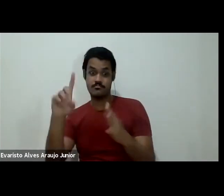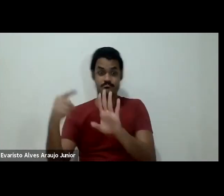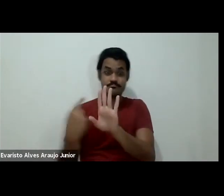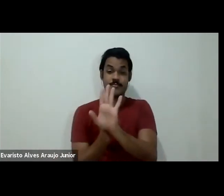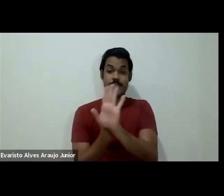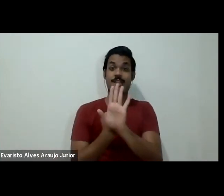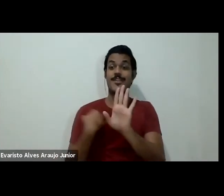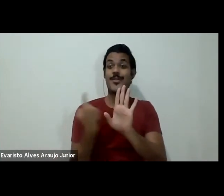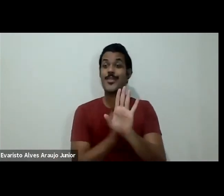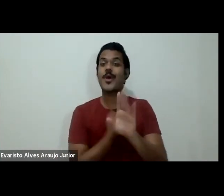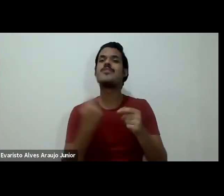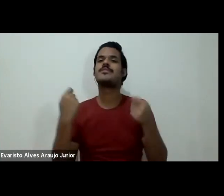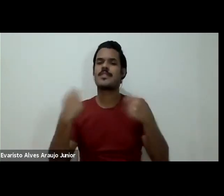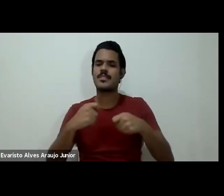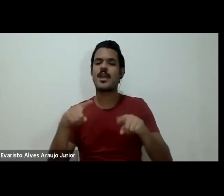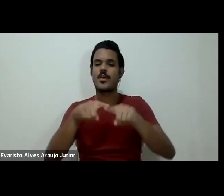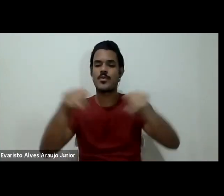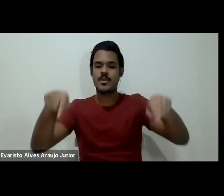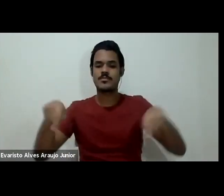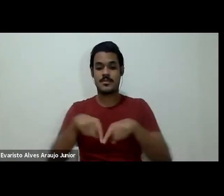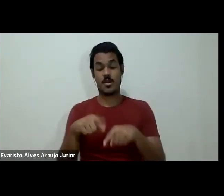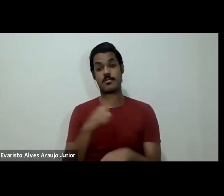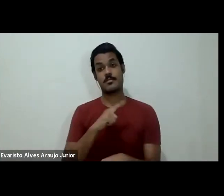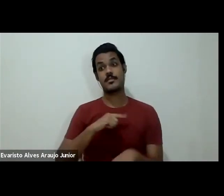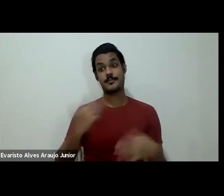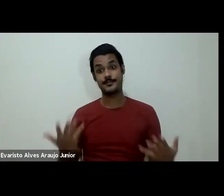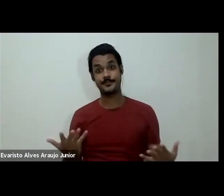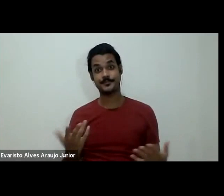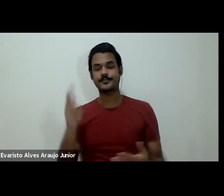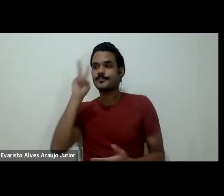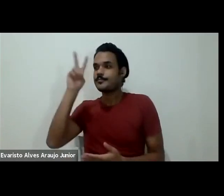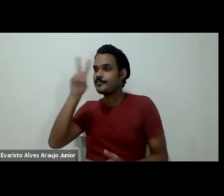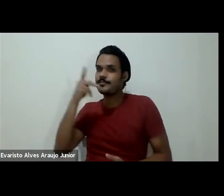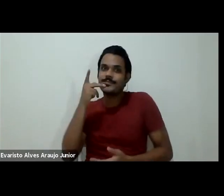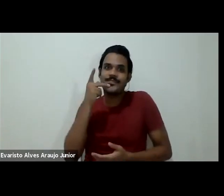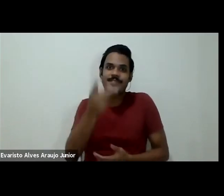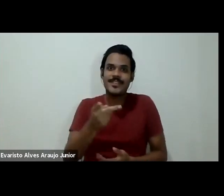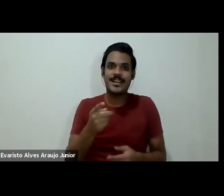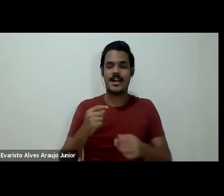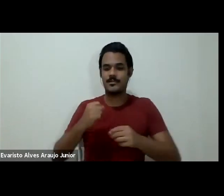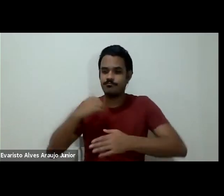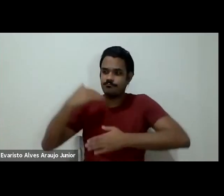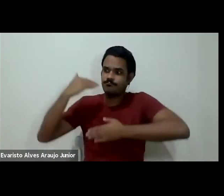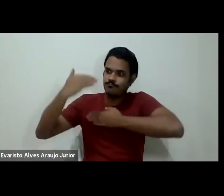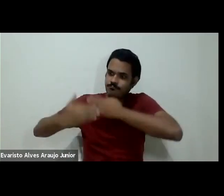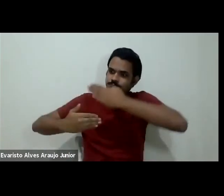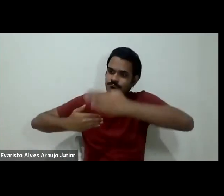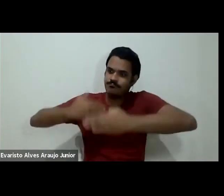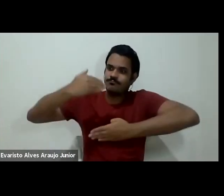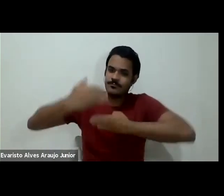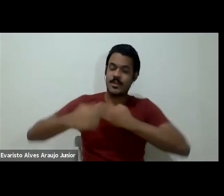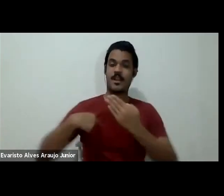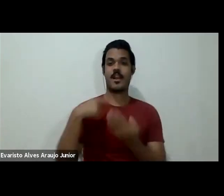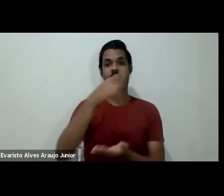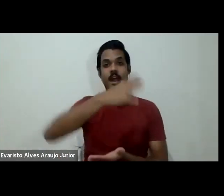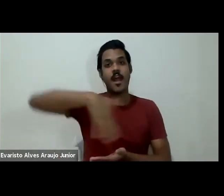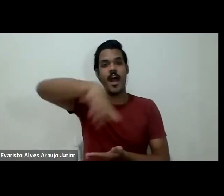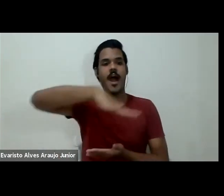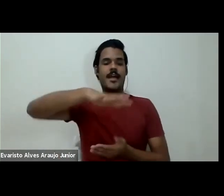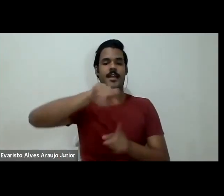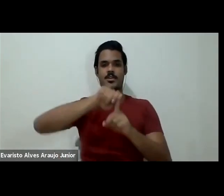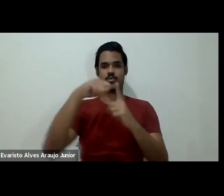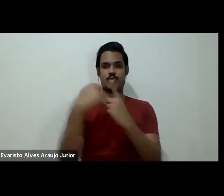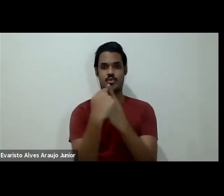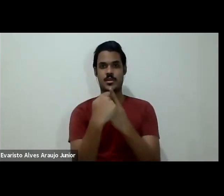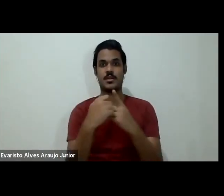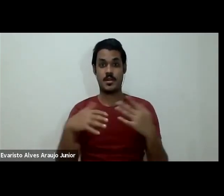existem na nossa sala de aula. É falar da nossa história, da nossa construção aqui, né, como